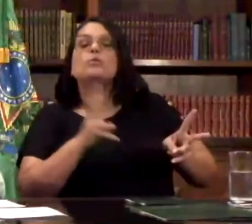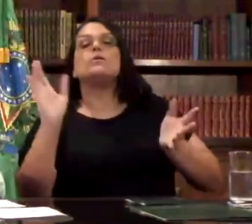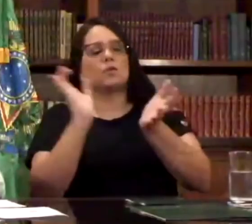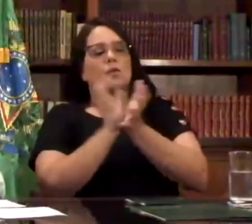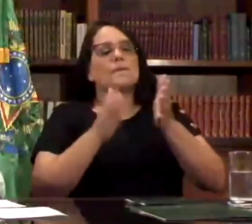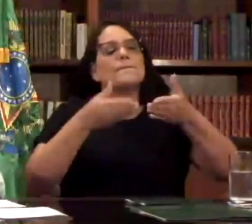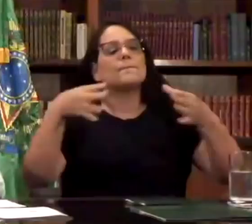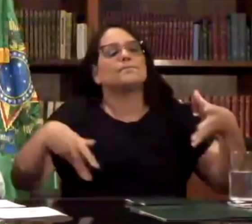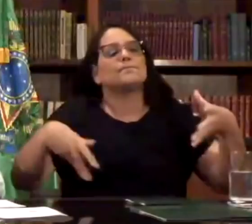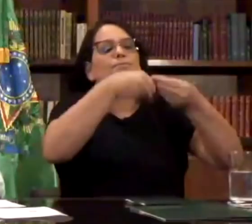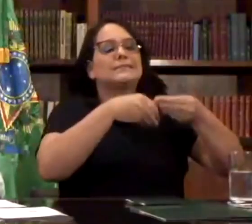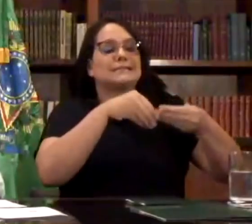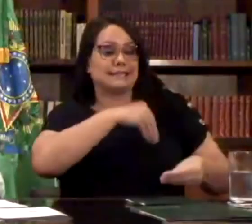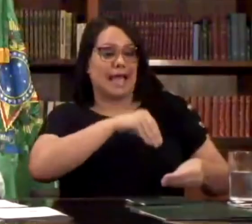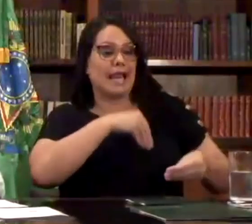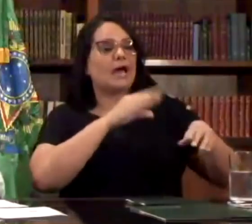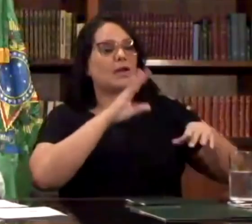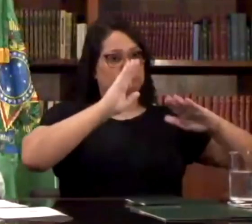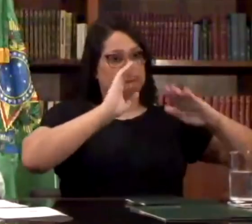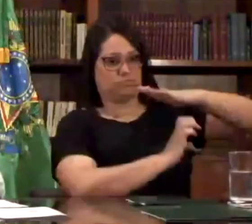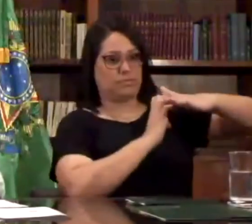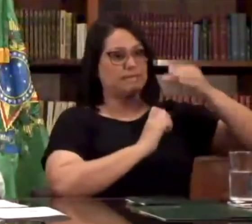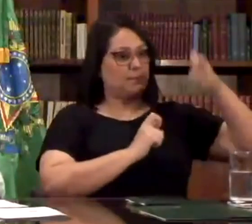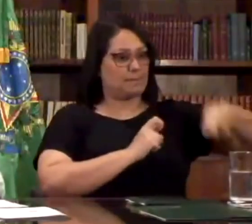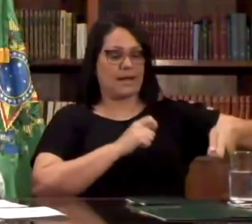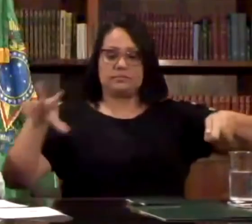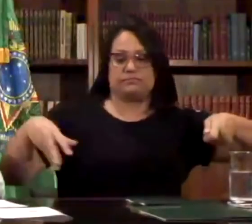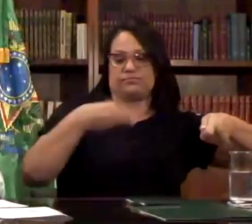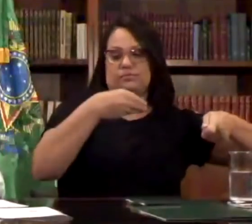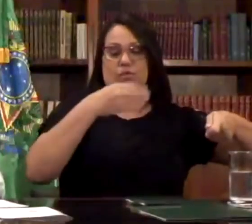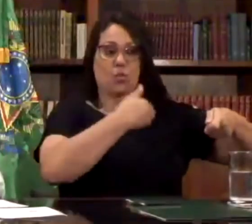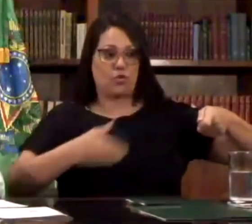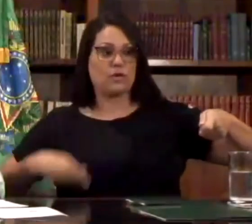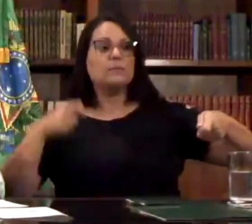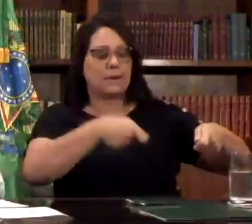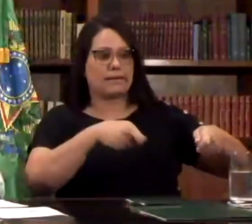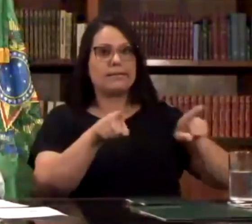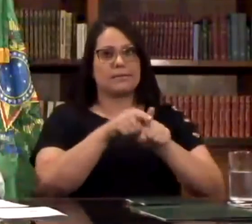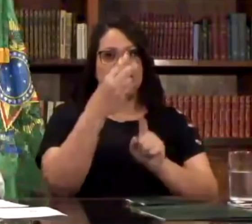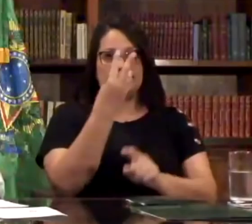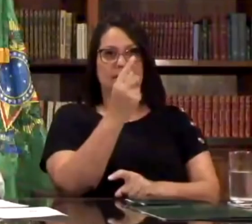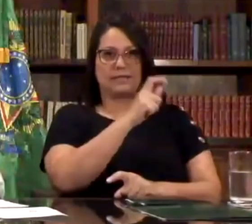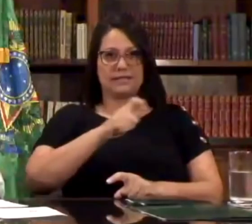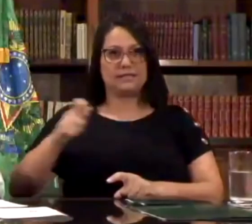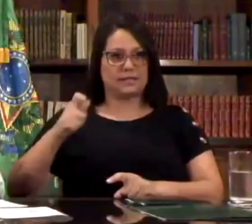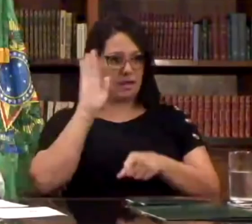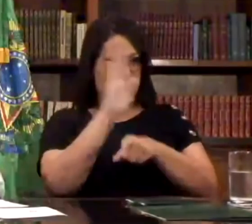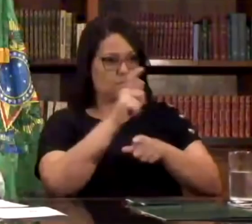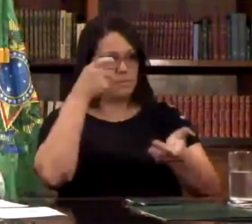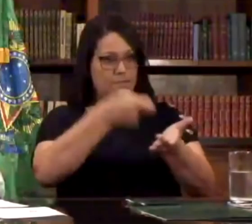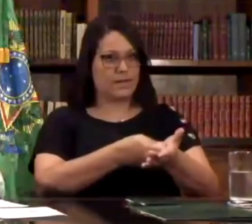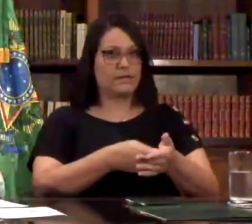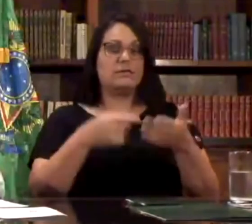governo pagará. Então, a gente aguenta, isso aqui a previsão são 3 meses também. Eu costumo